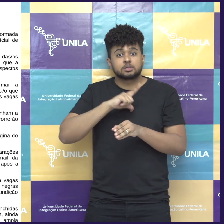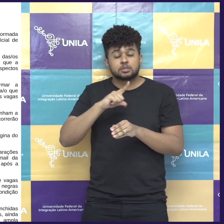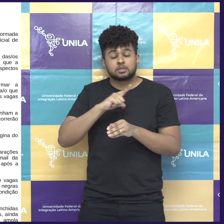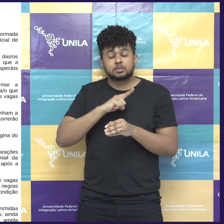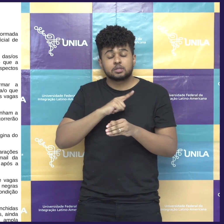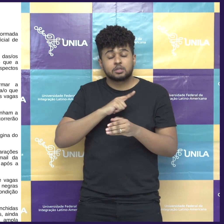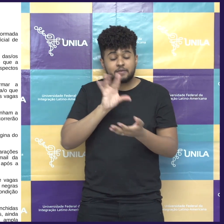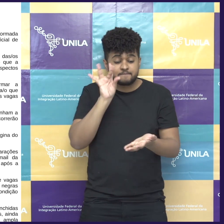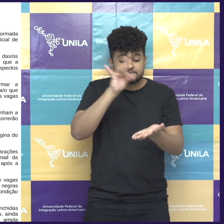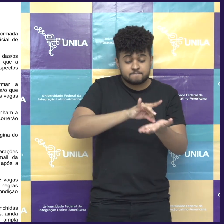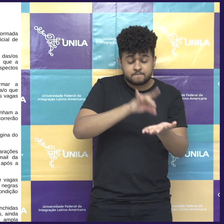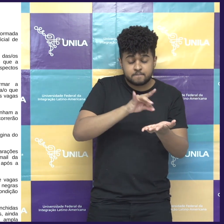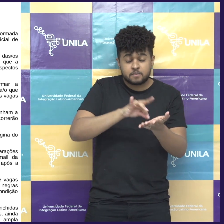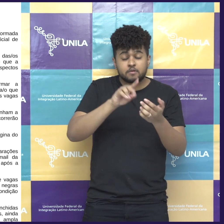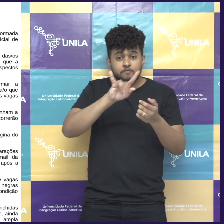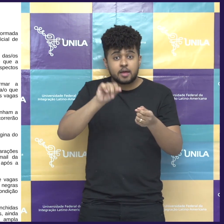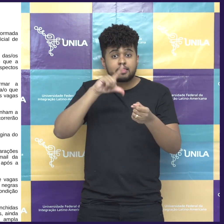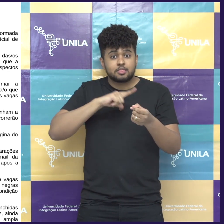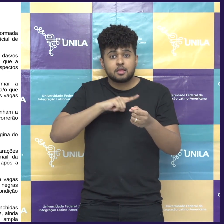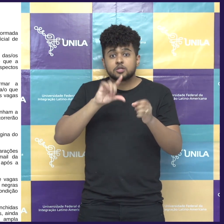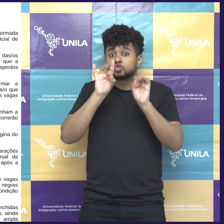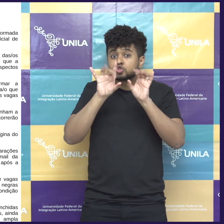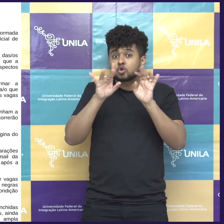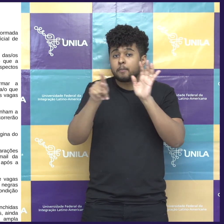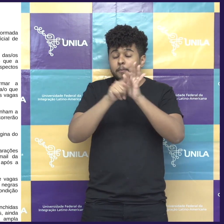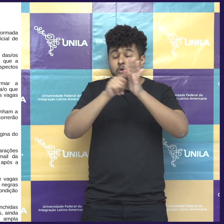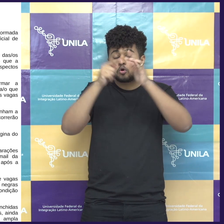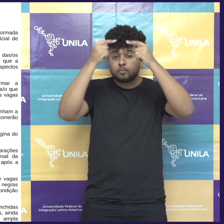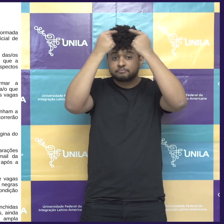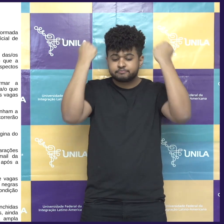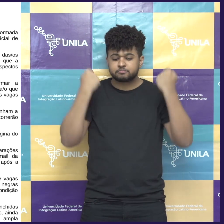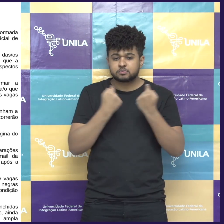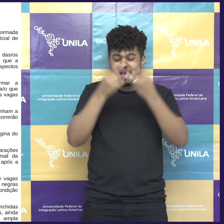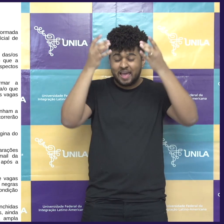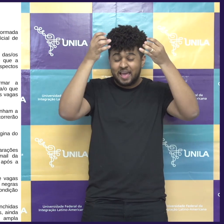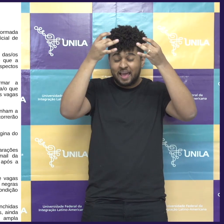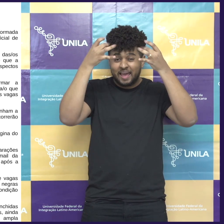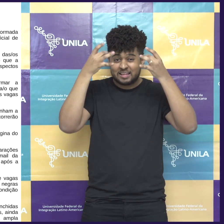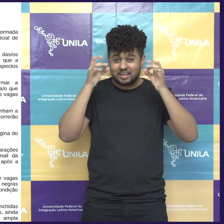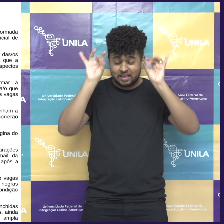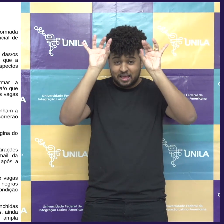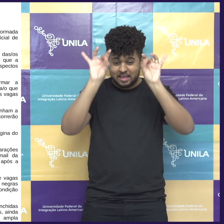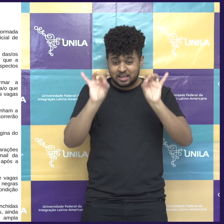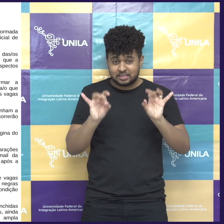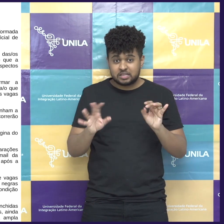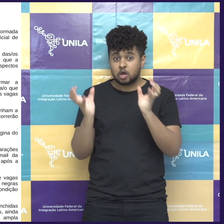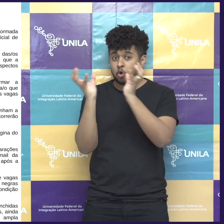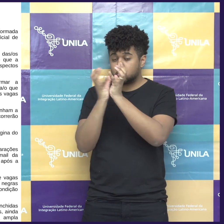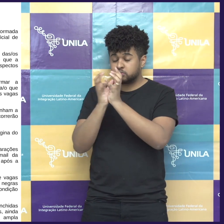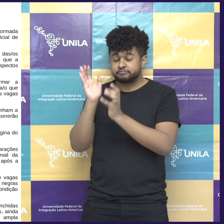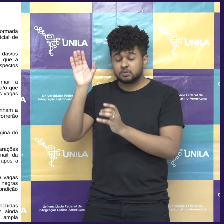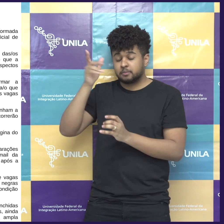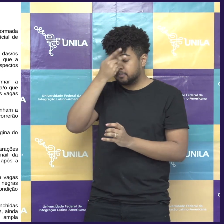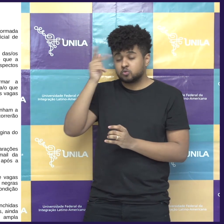veracidade da autodeclaração considerará tão somente os aspectos fenotípicos do